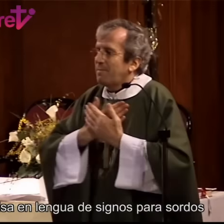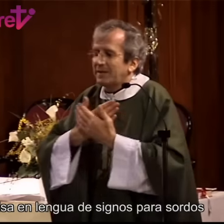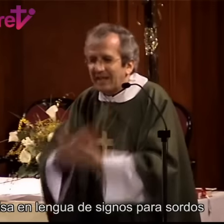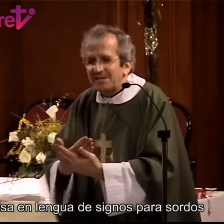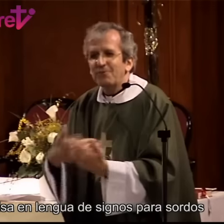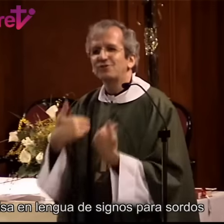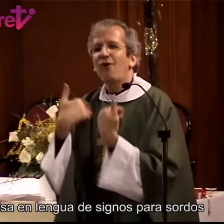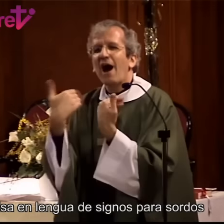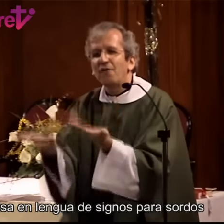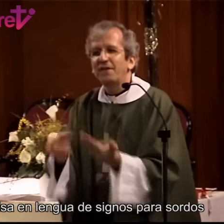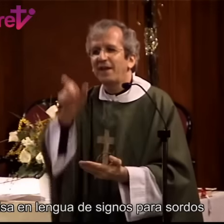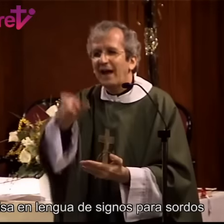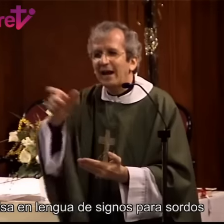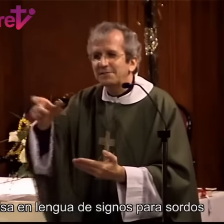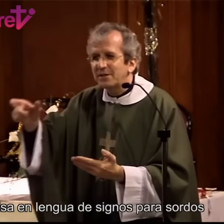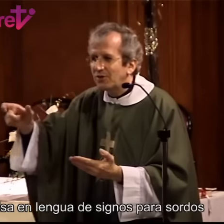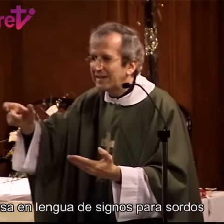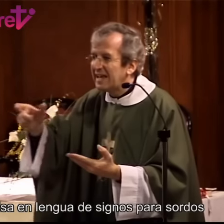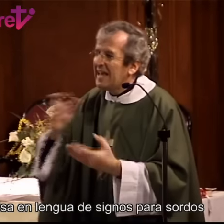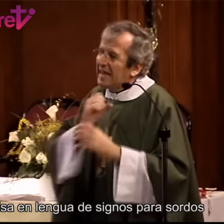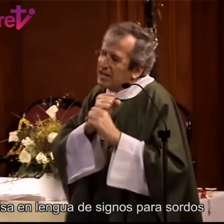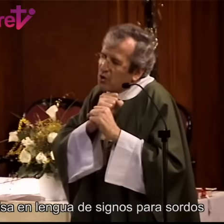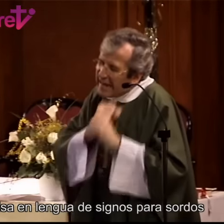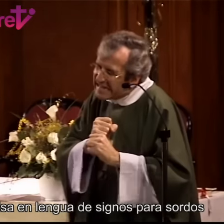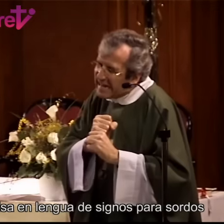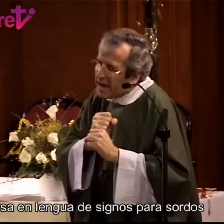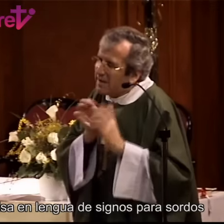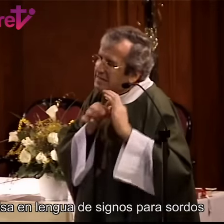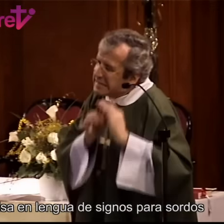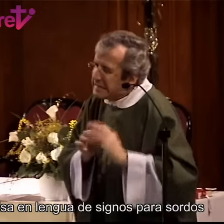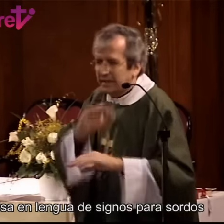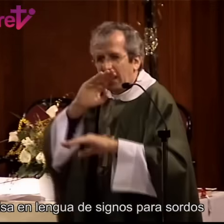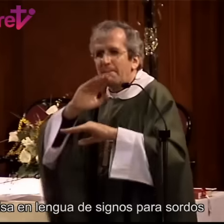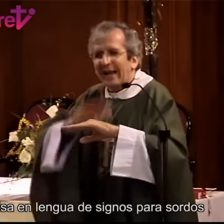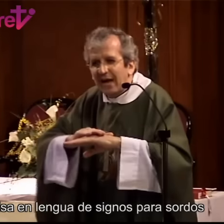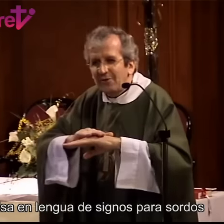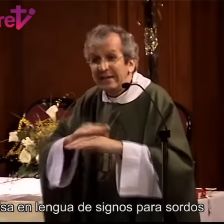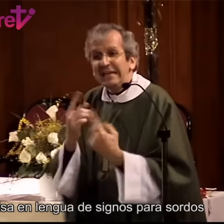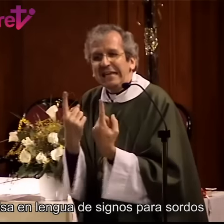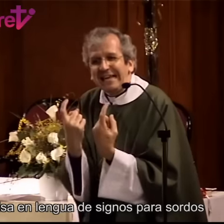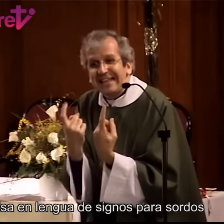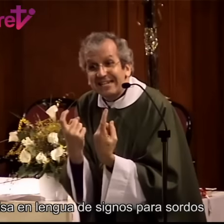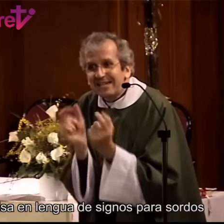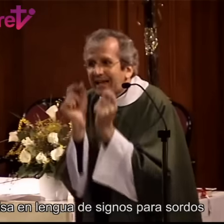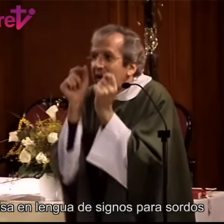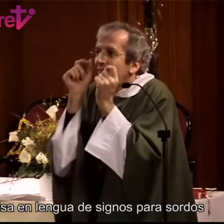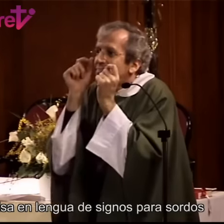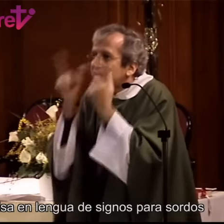está dispuesto a ofrecer a las personas que son esclavas del pecado y que necesitan